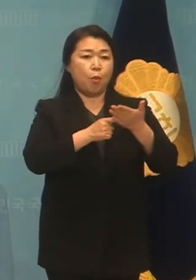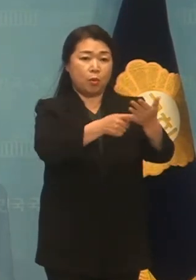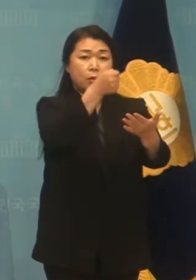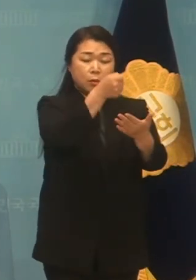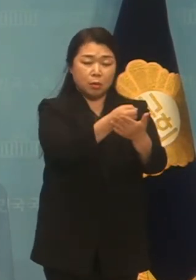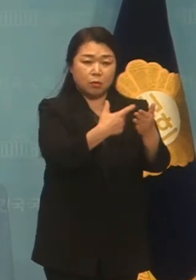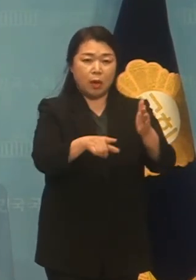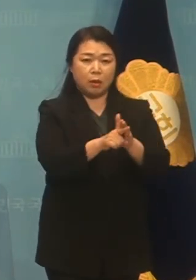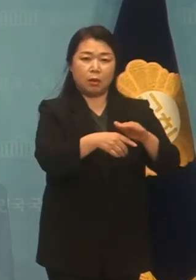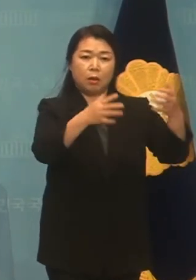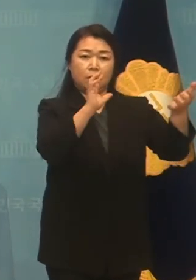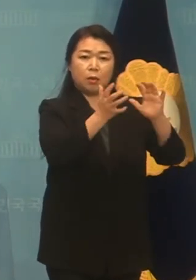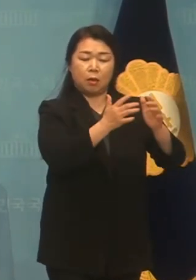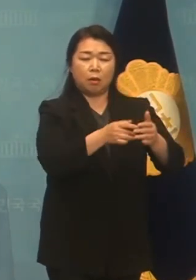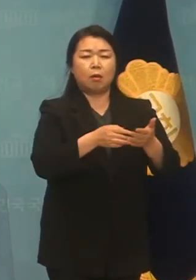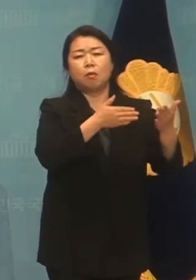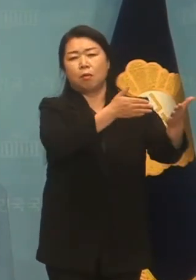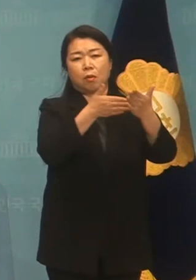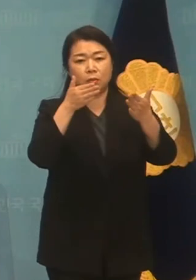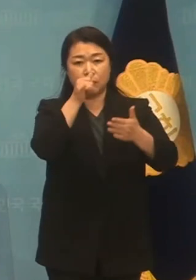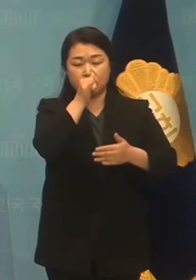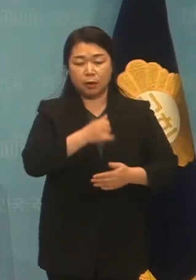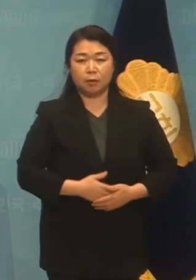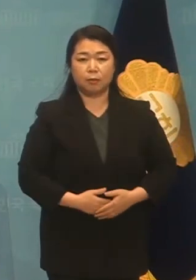위한 심사를 거부했습니다.